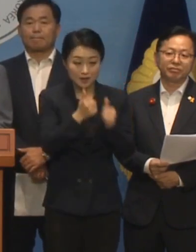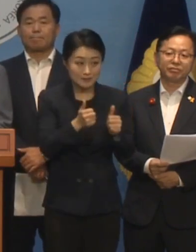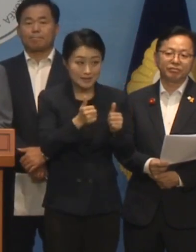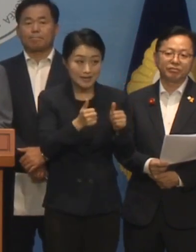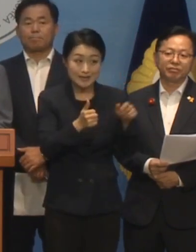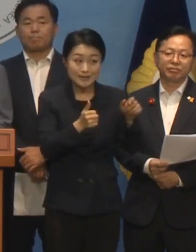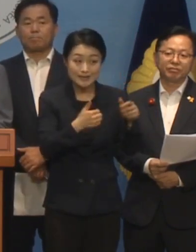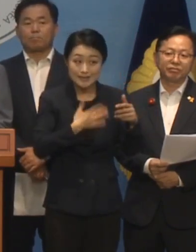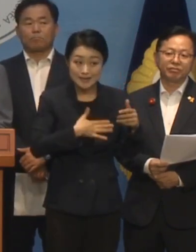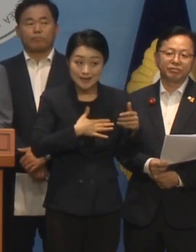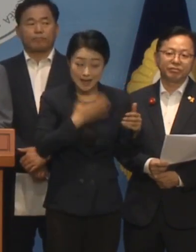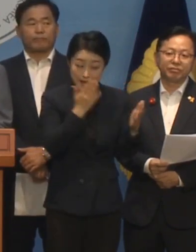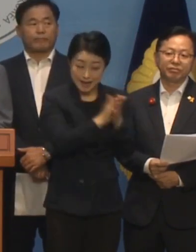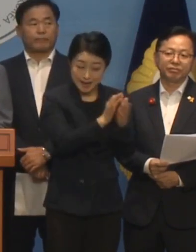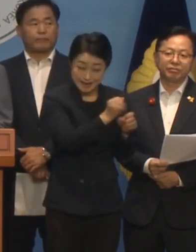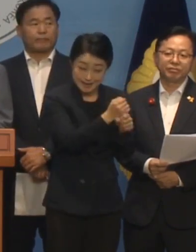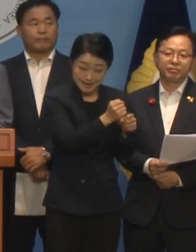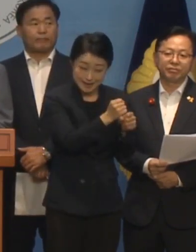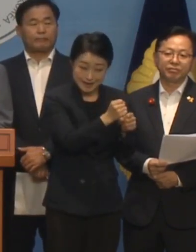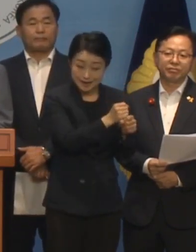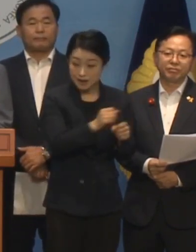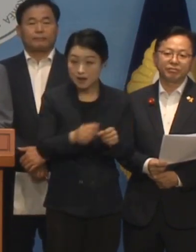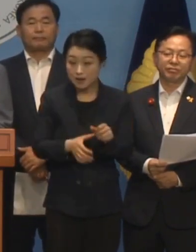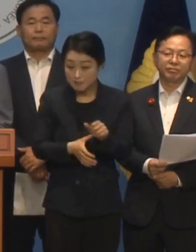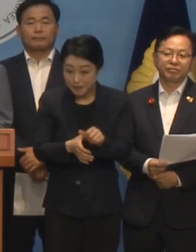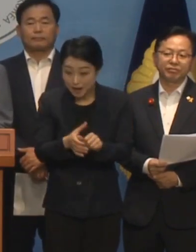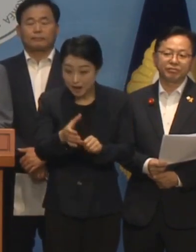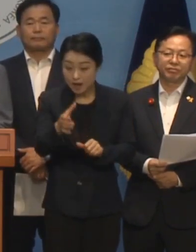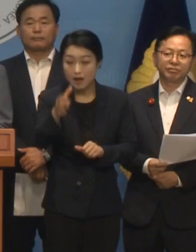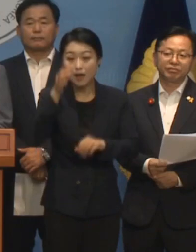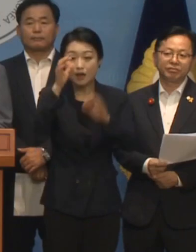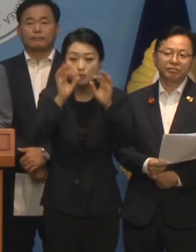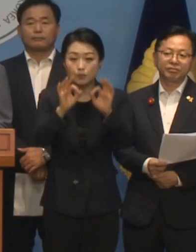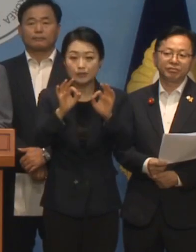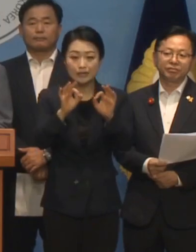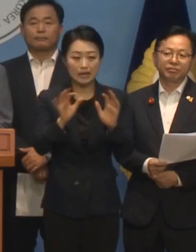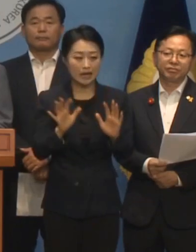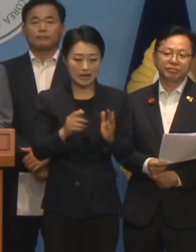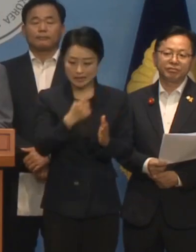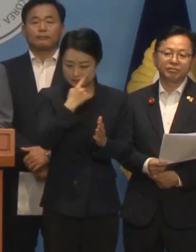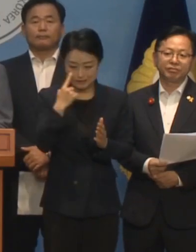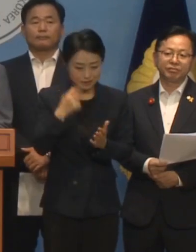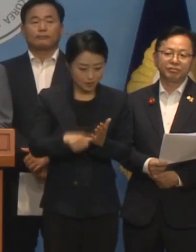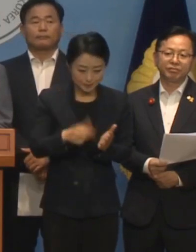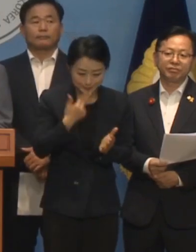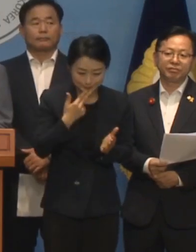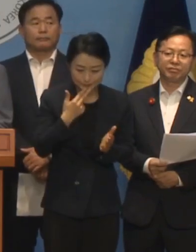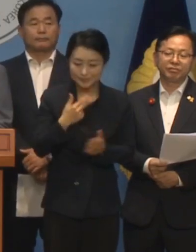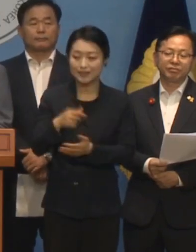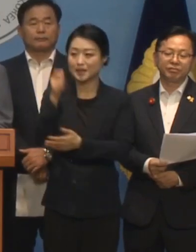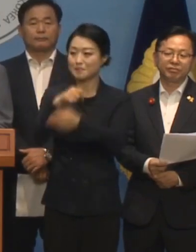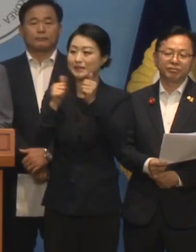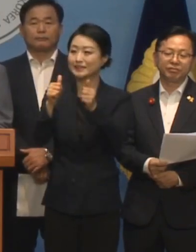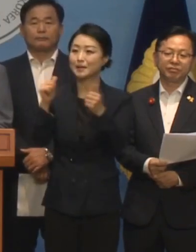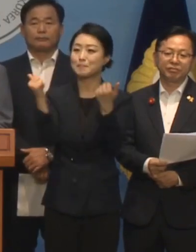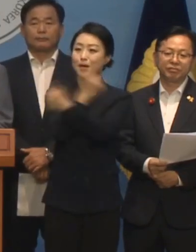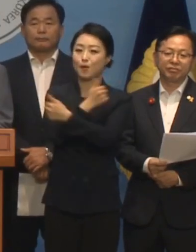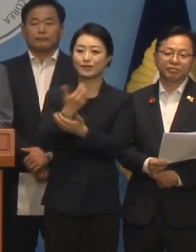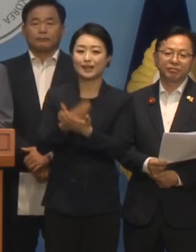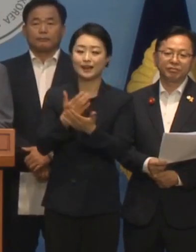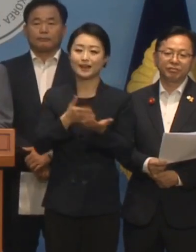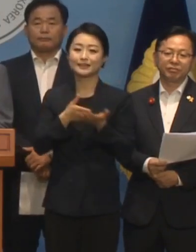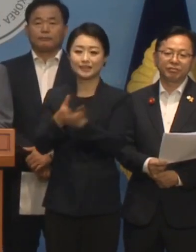봉착한 검찰이 택한 카드는 고작 재판부 변경 요청이었고 교체된 재판부